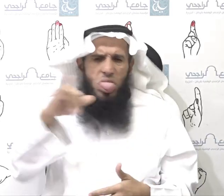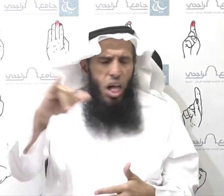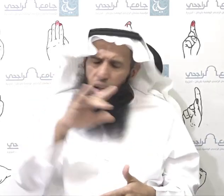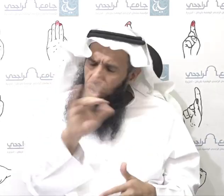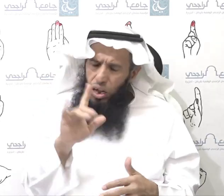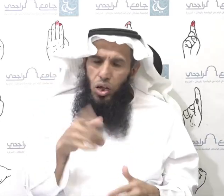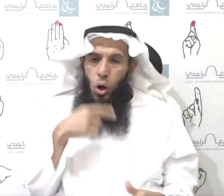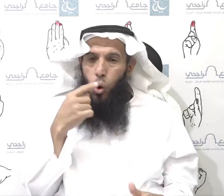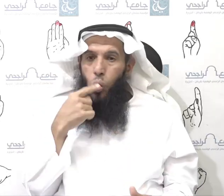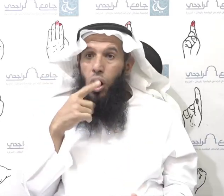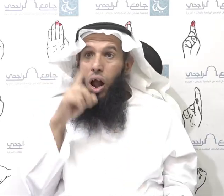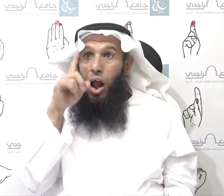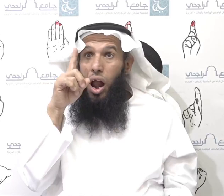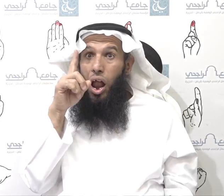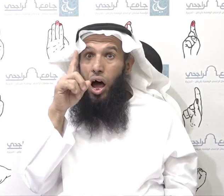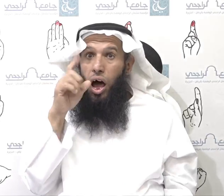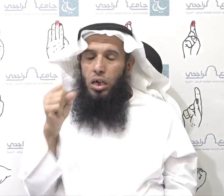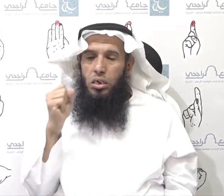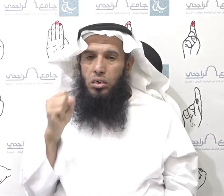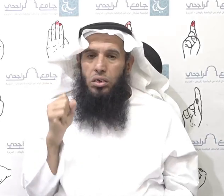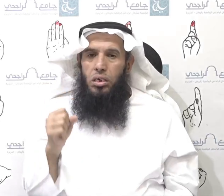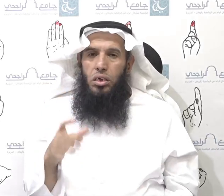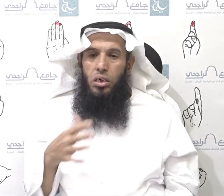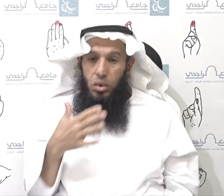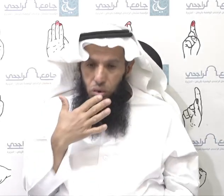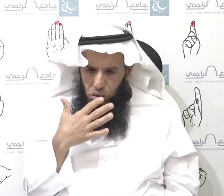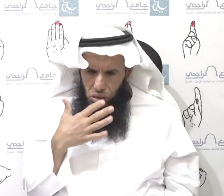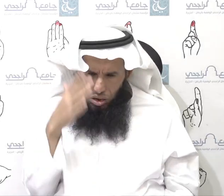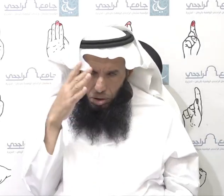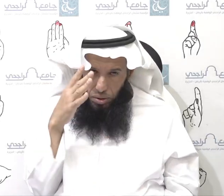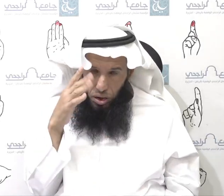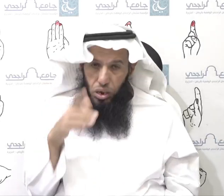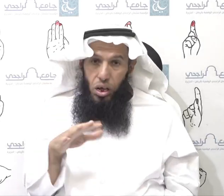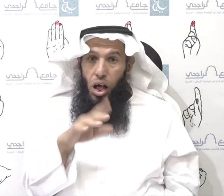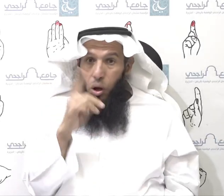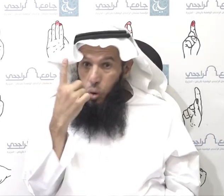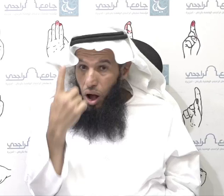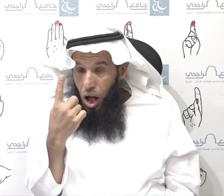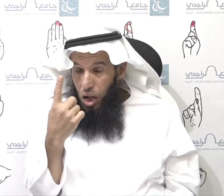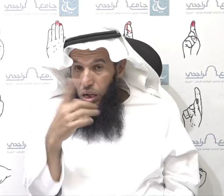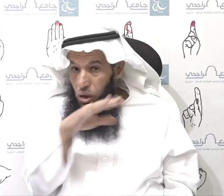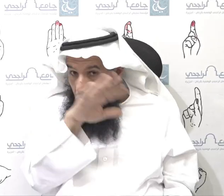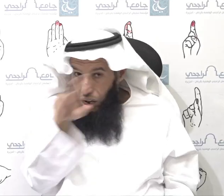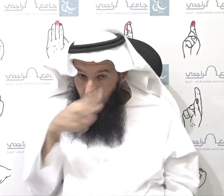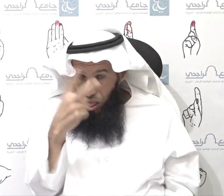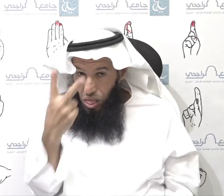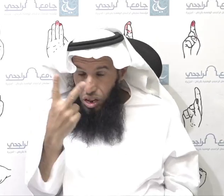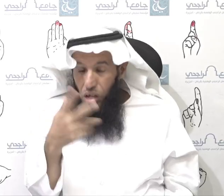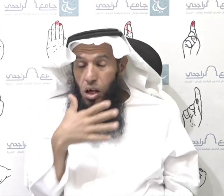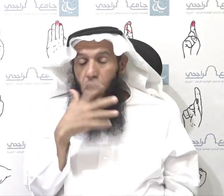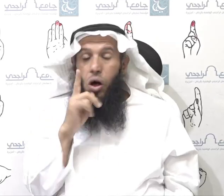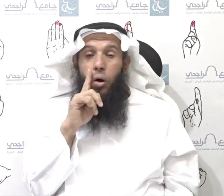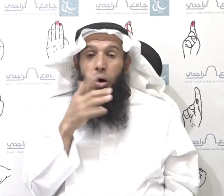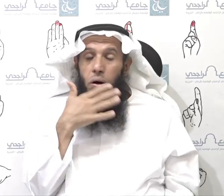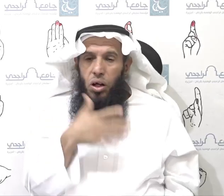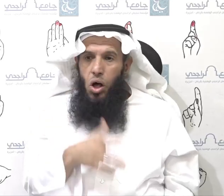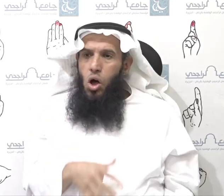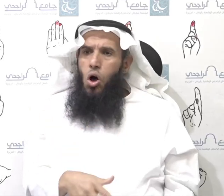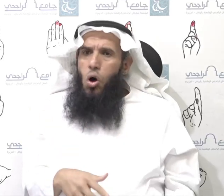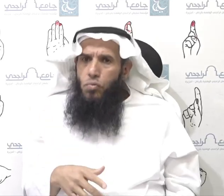جل وعلا: إما يبلغن عندك الكبر أحدهما أو كلاهما فلا تقل لهما أف